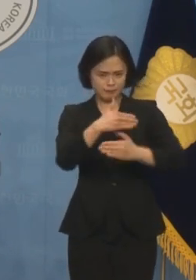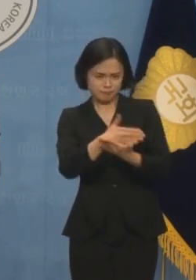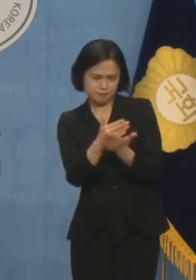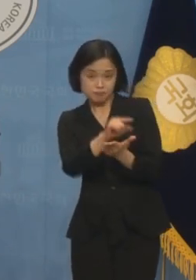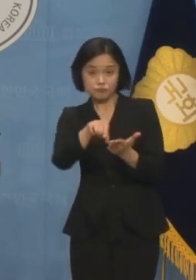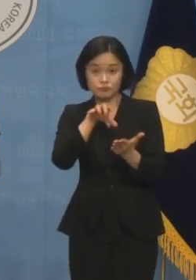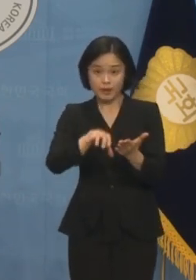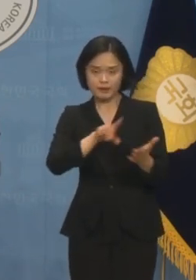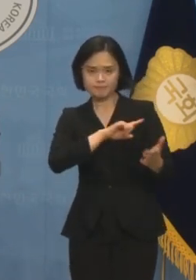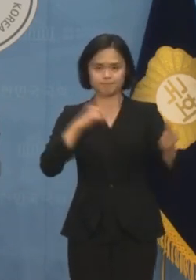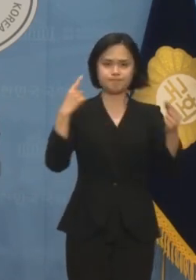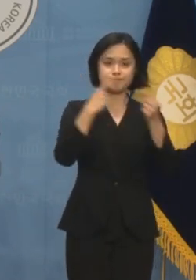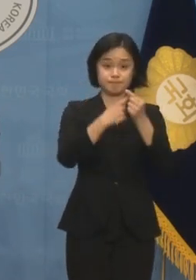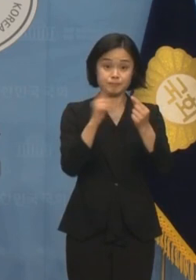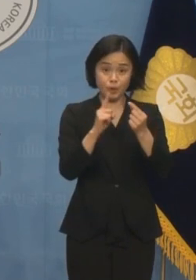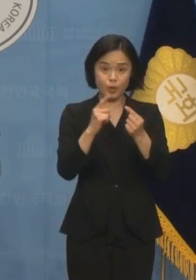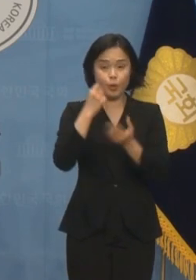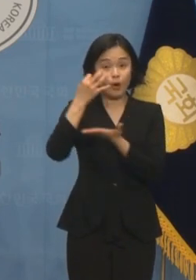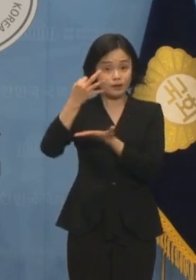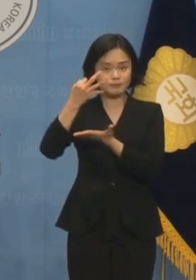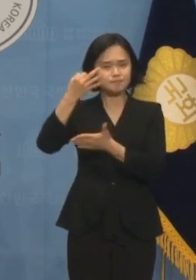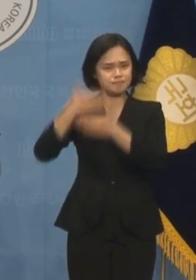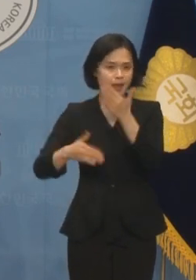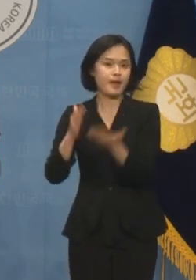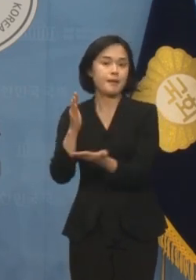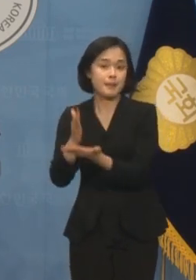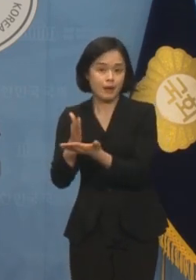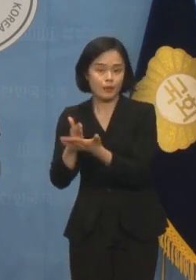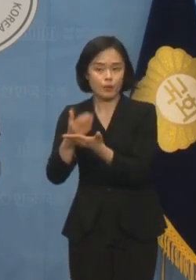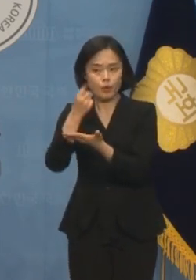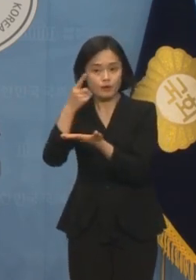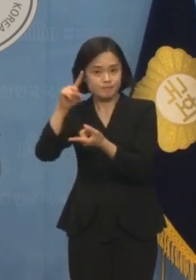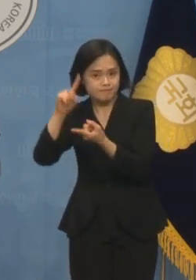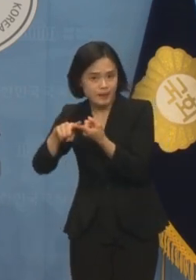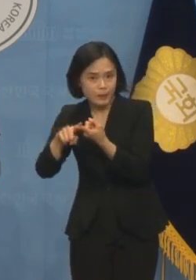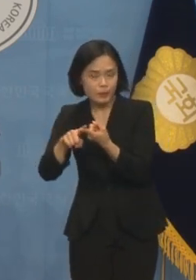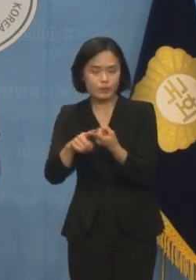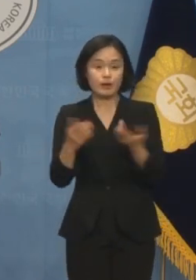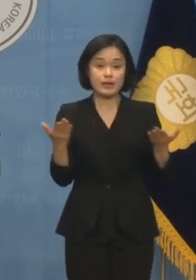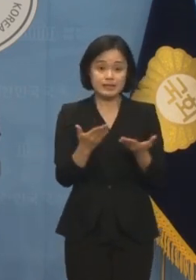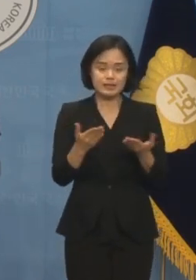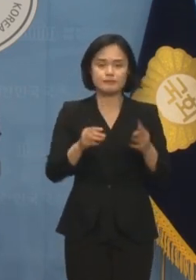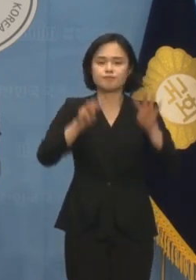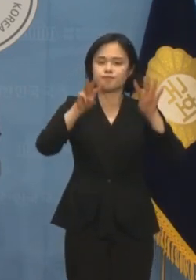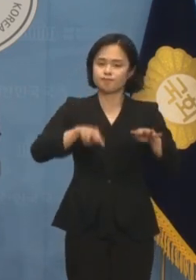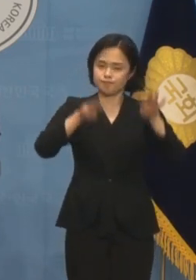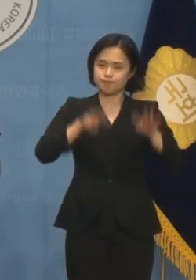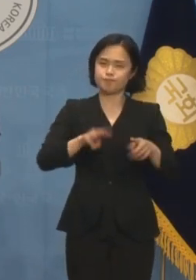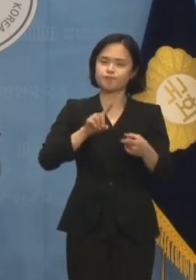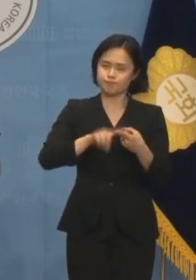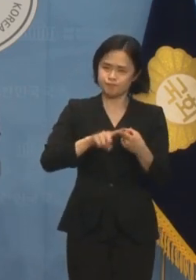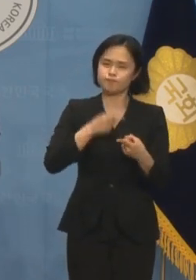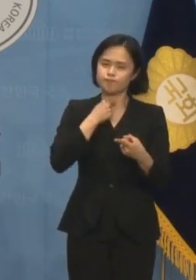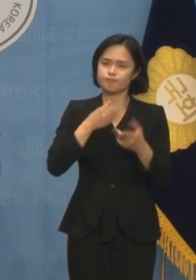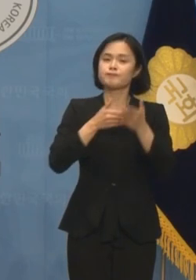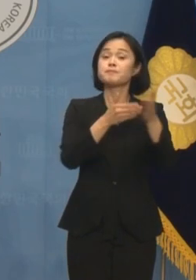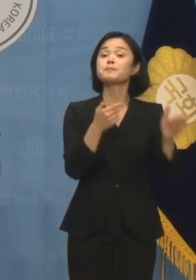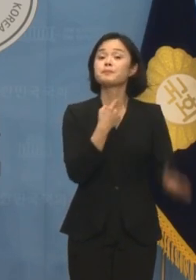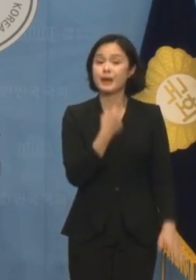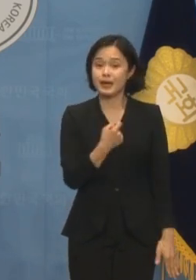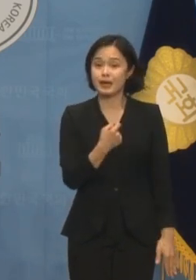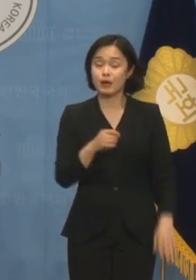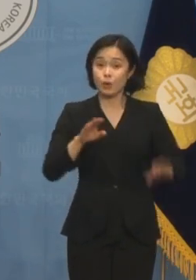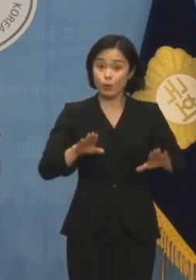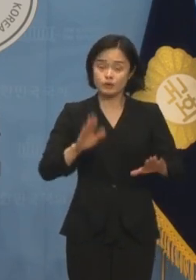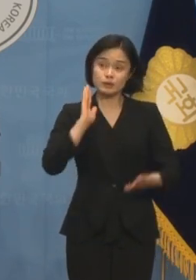첫 번째로 임금 삭감 없는 주 4일제를 제기했던 이유이기도 합니다. 오늘 대통령은 취임